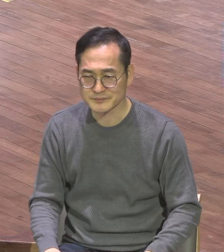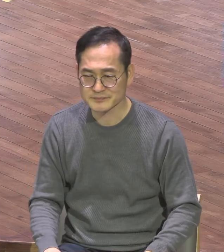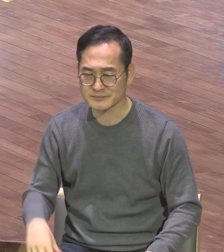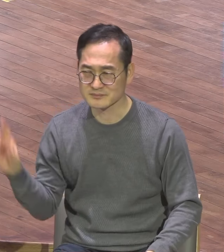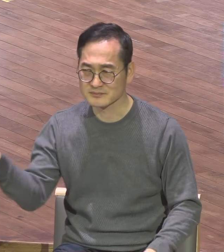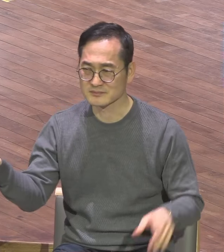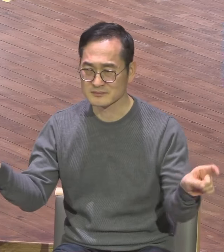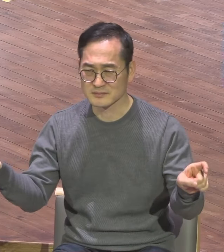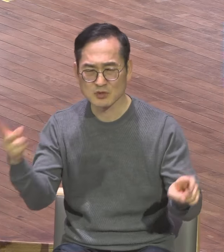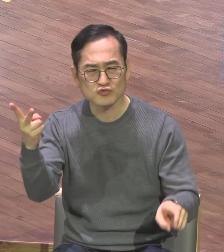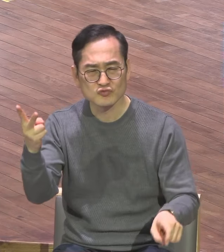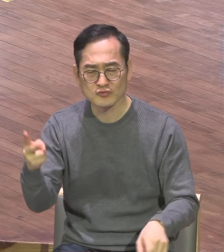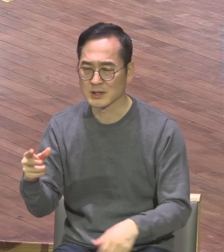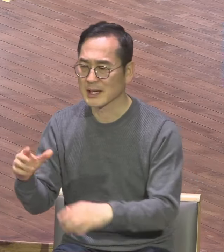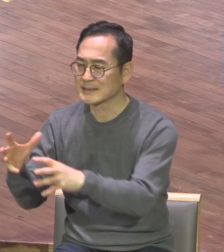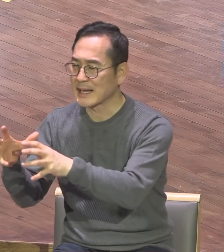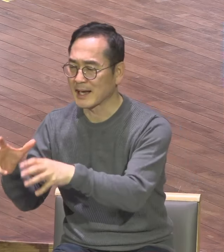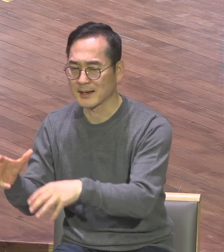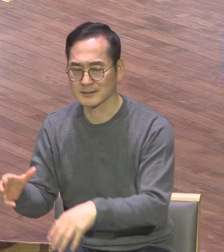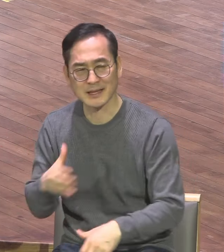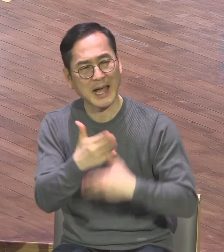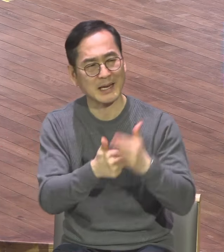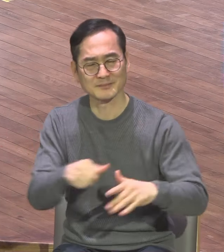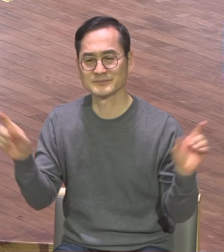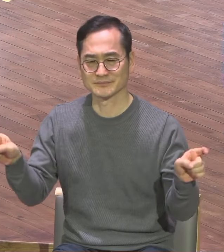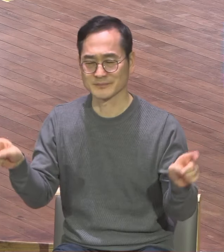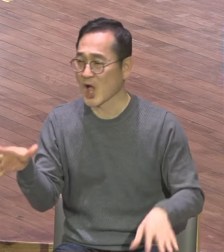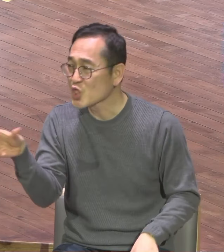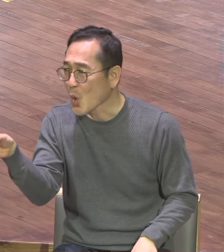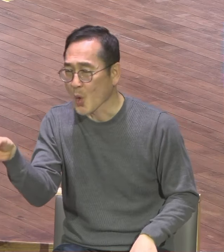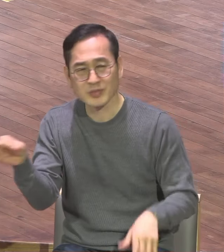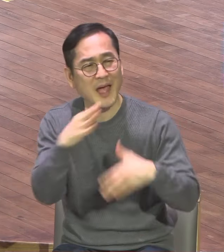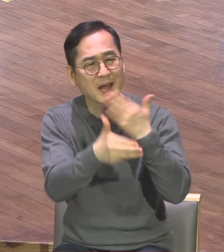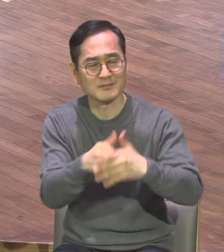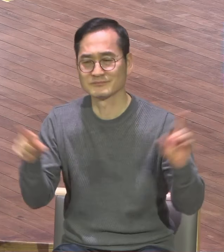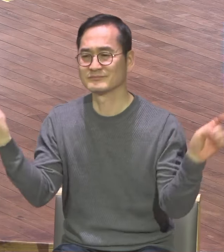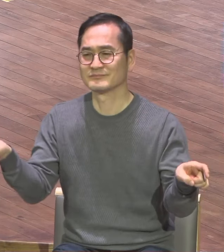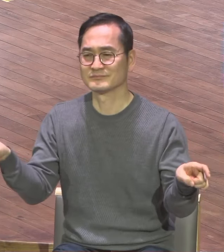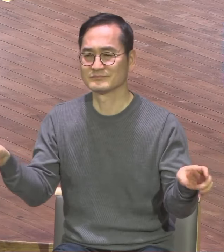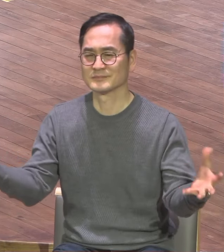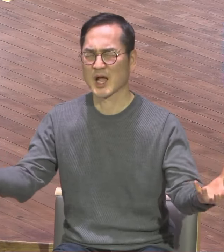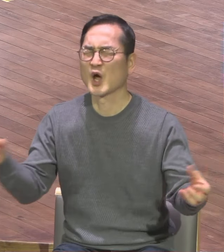좋고 돈도 좋고 하나님도 좋고 양다리 걸치 양다리.